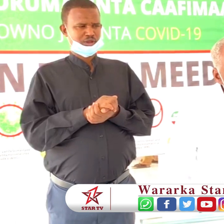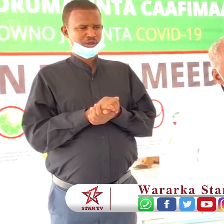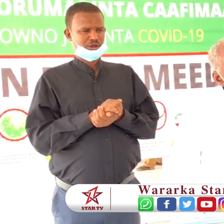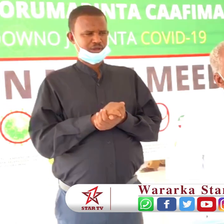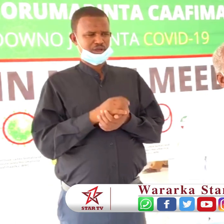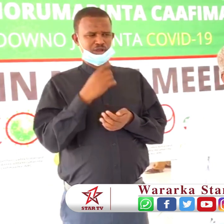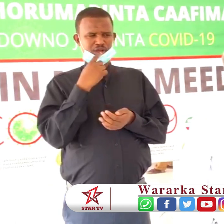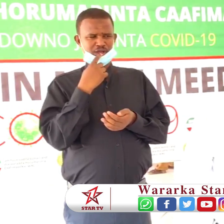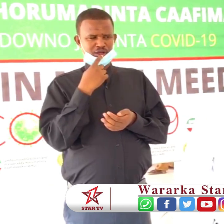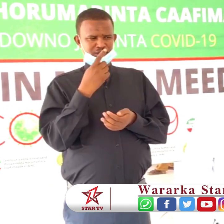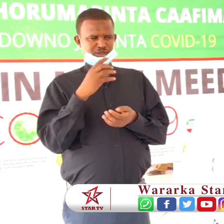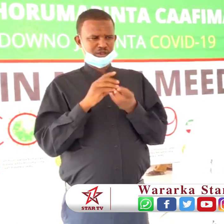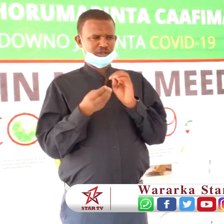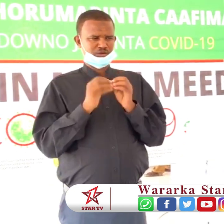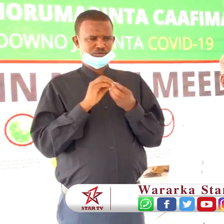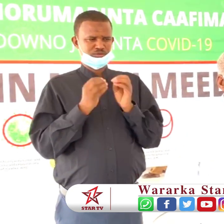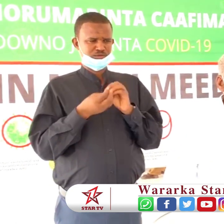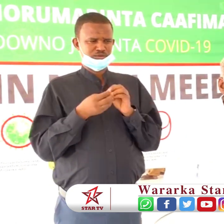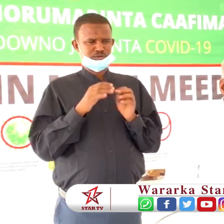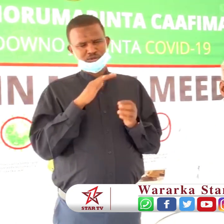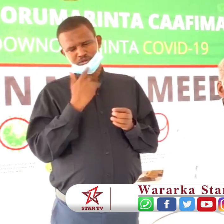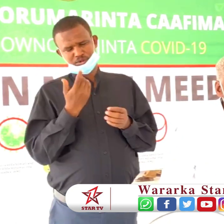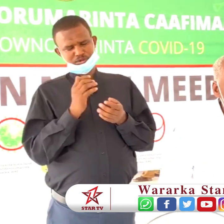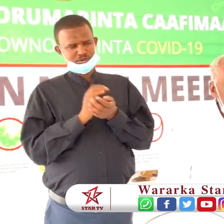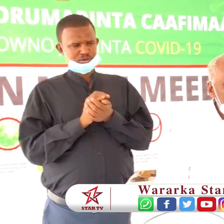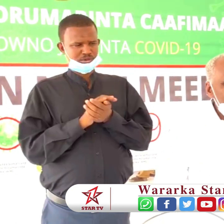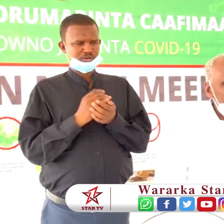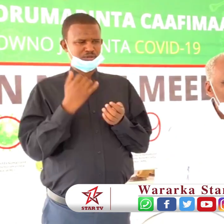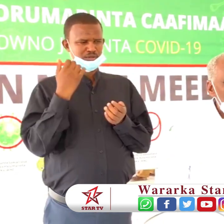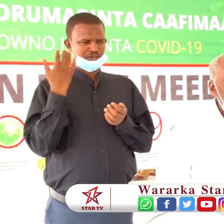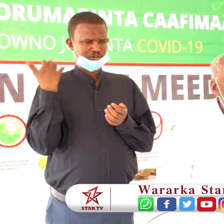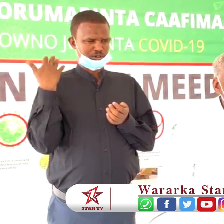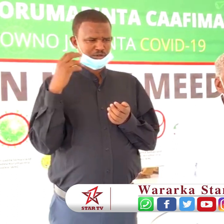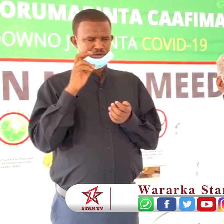Tirada guud ee dhimashada waxba iskama bedelin, 22 bay ahayd,